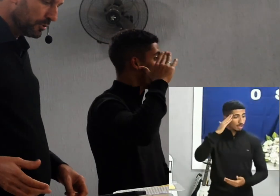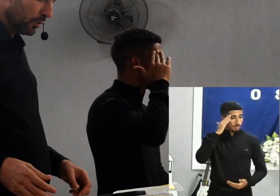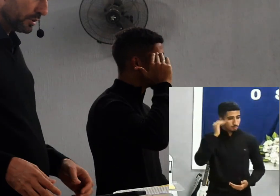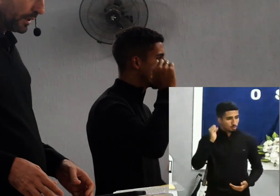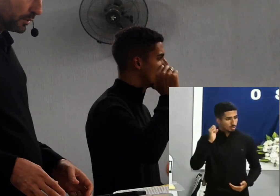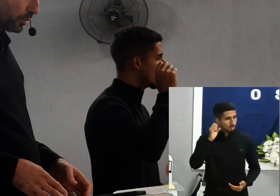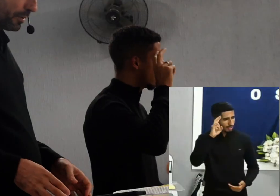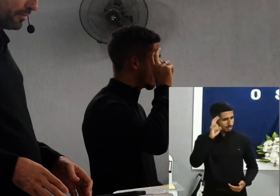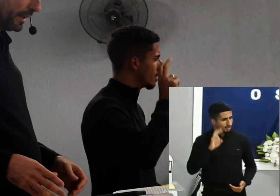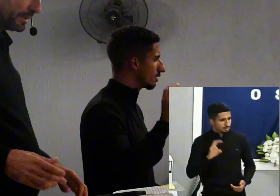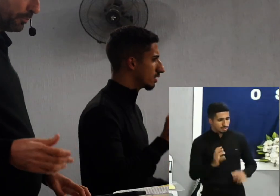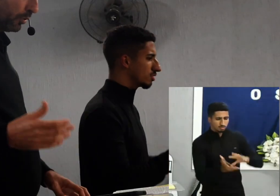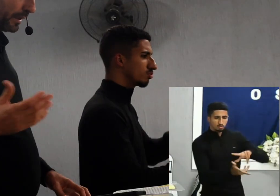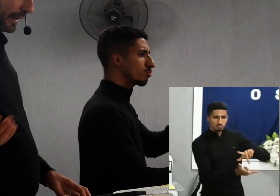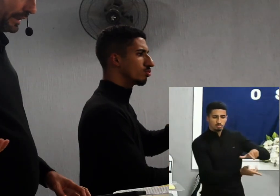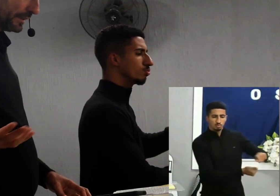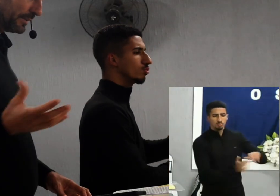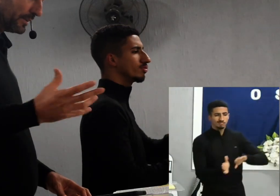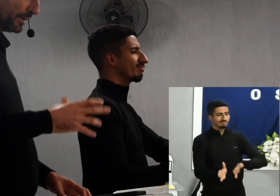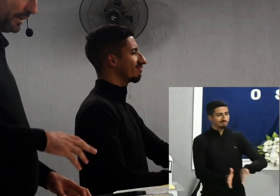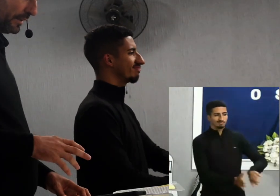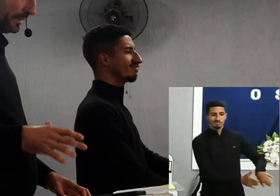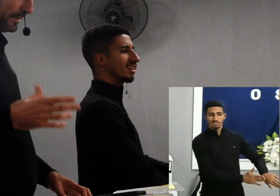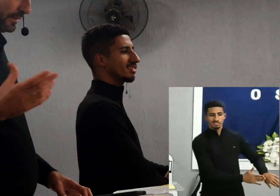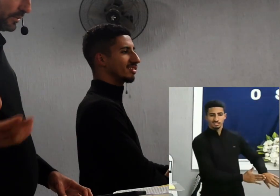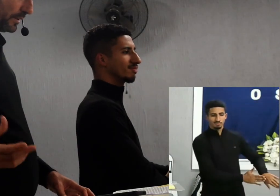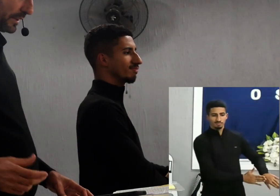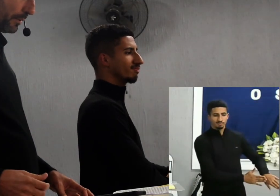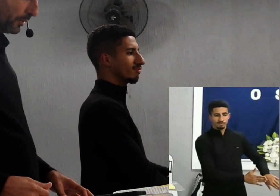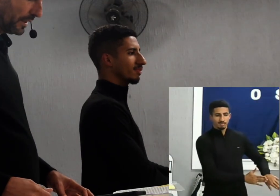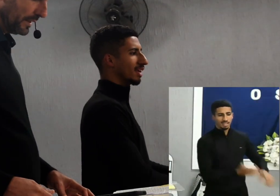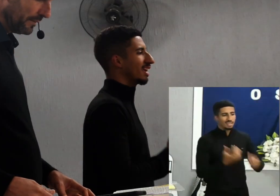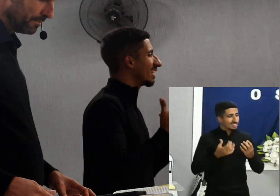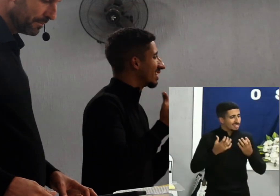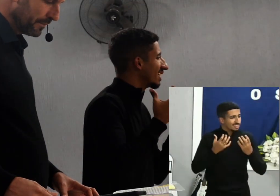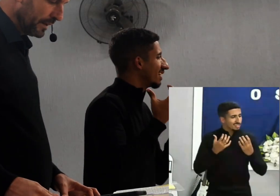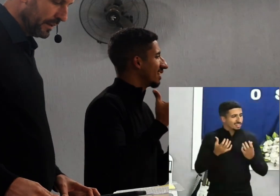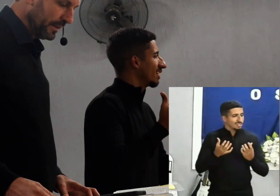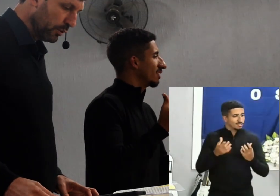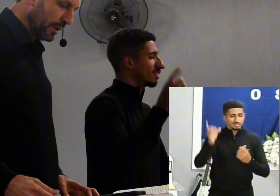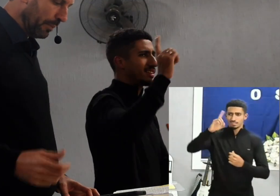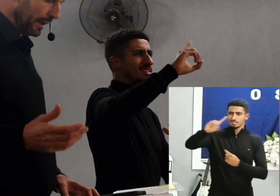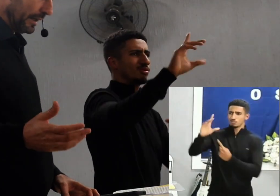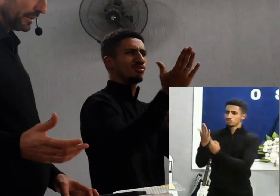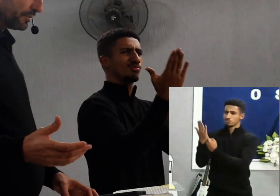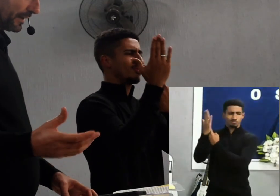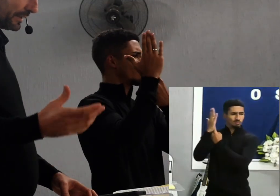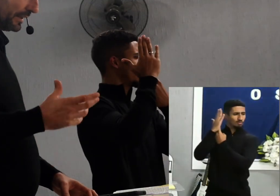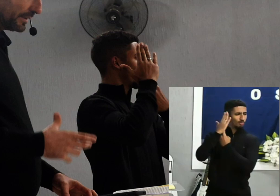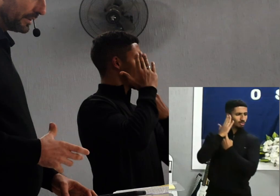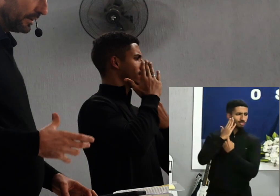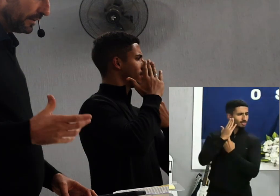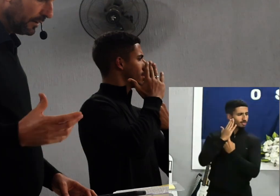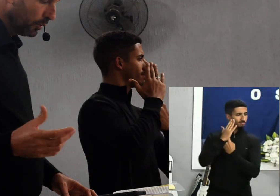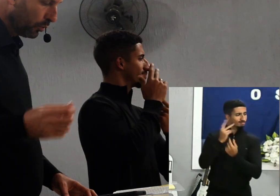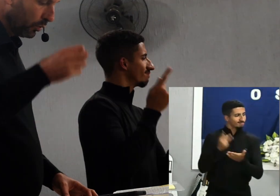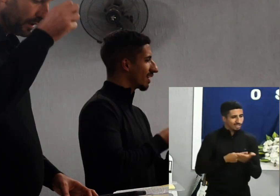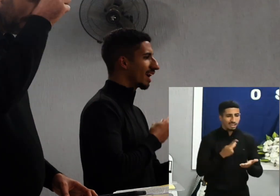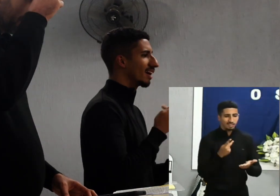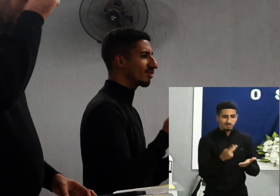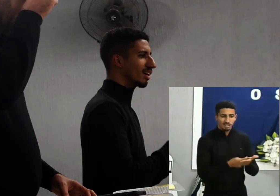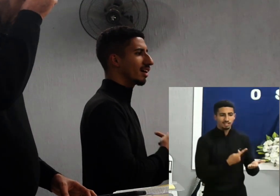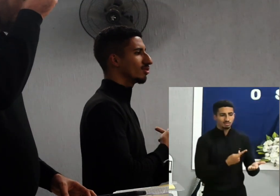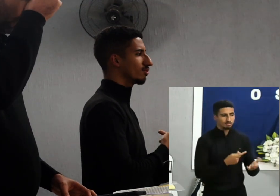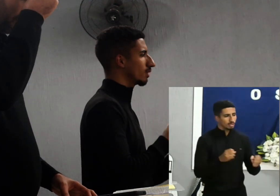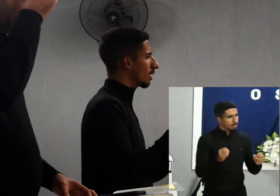Embora as pessoas tenham a sua preferência por milagres e sabedoria, Deus dá para elas fraqueza e